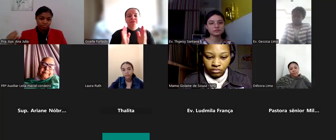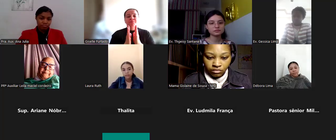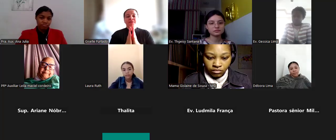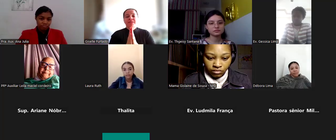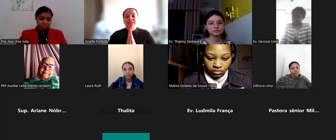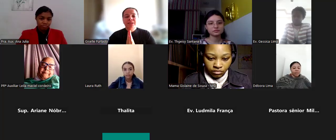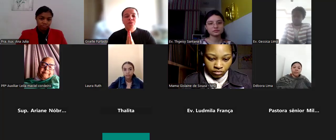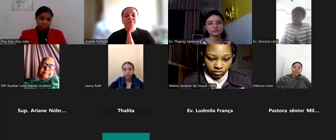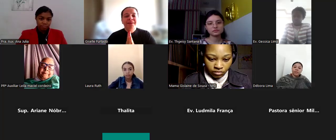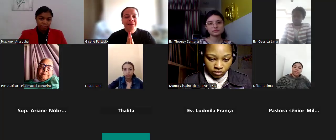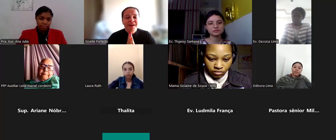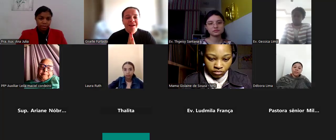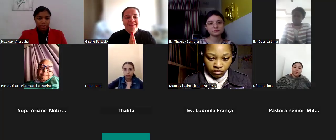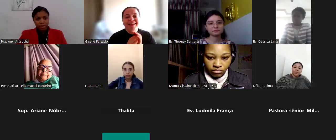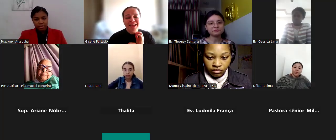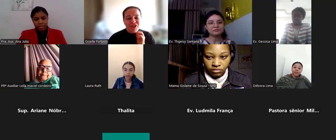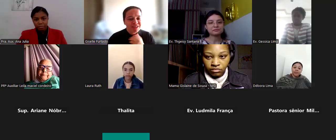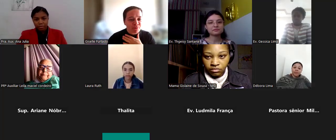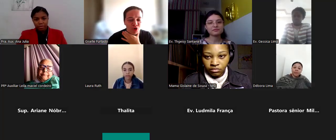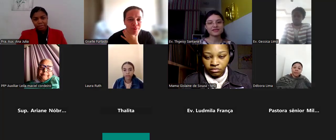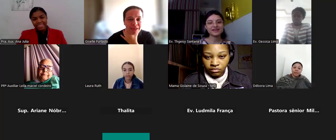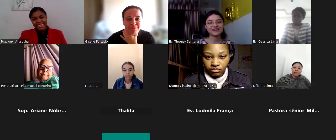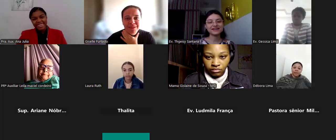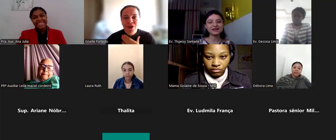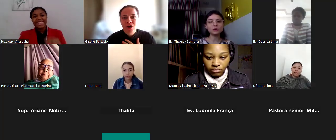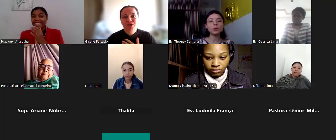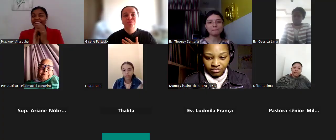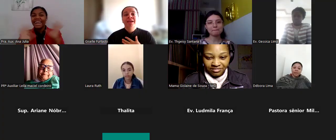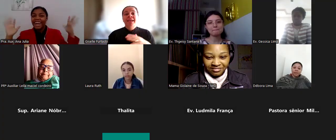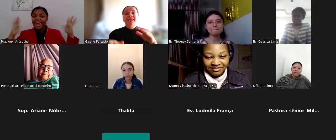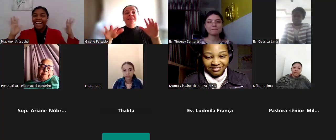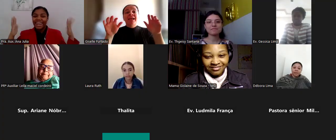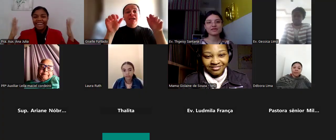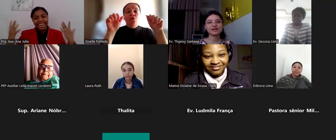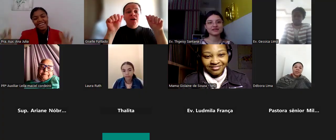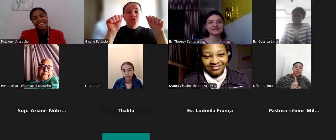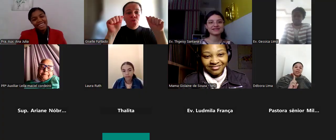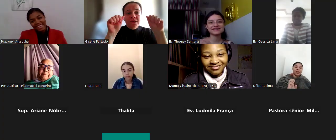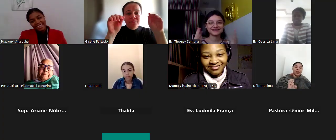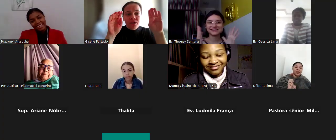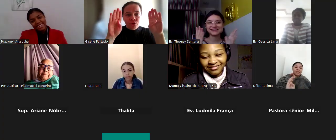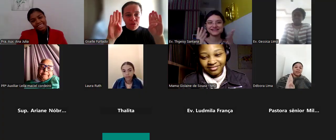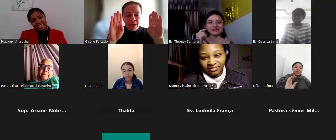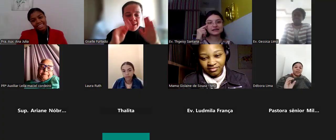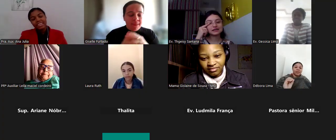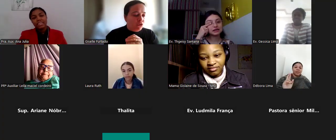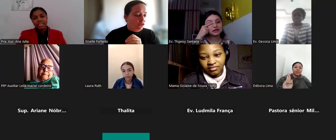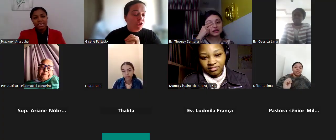vocês precisam aprender. Quem já sabe o nome em Libras é ótimo. E treinem com as duas mãos. Tem um vídeo